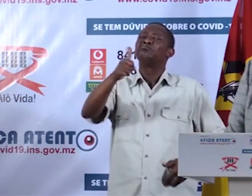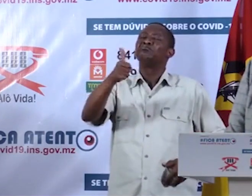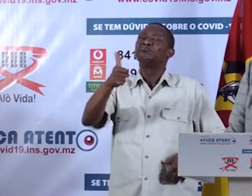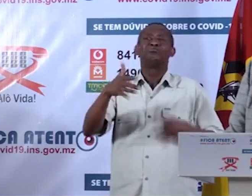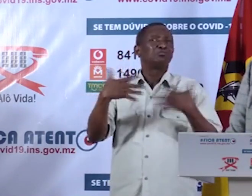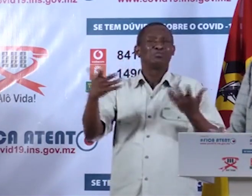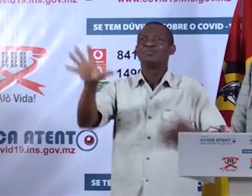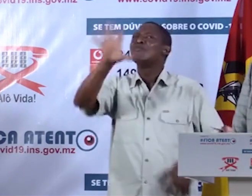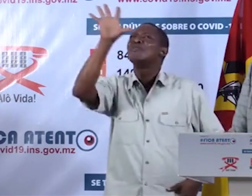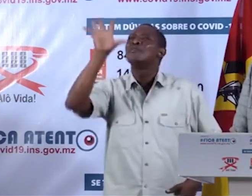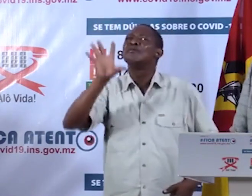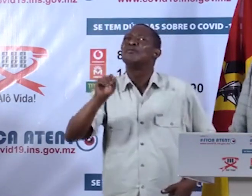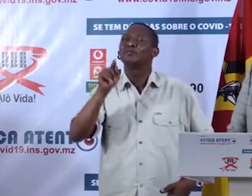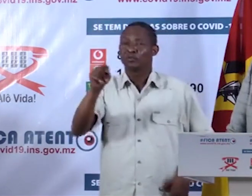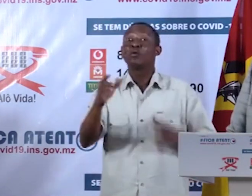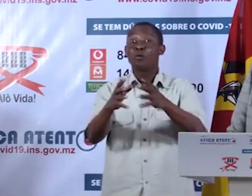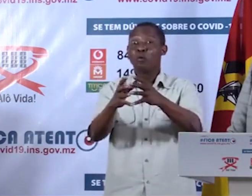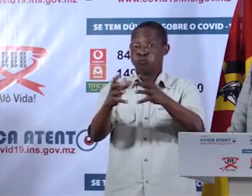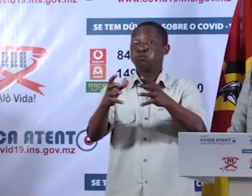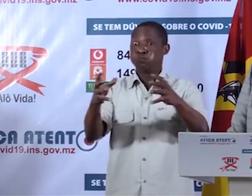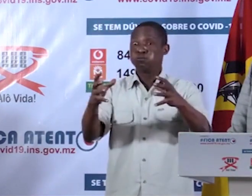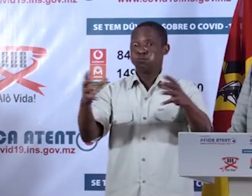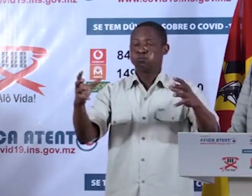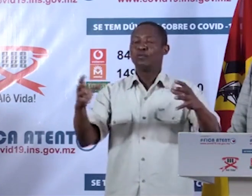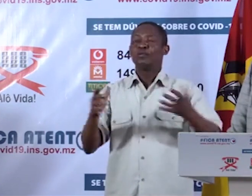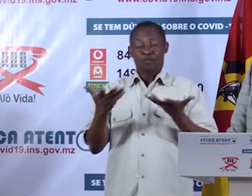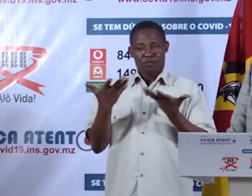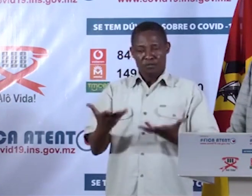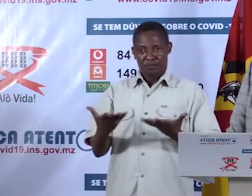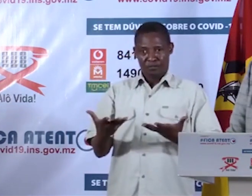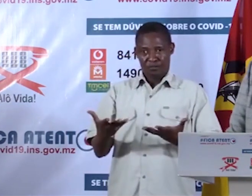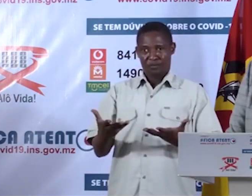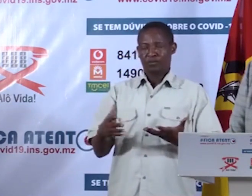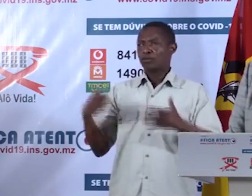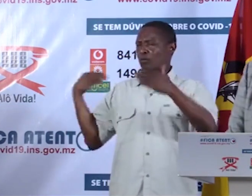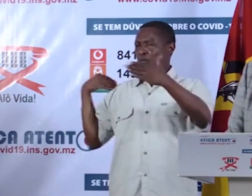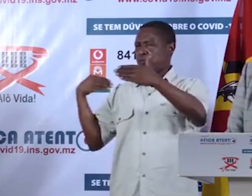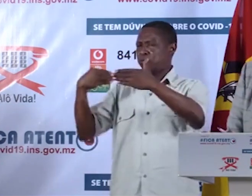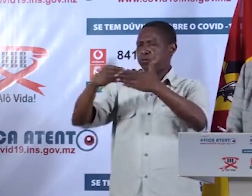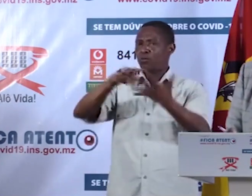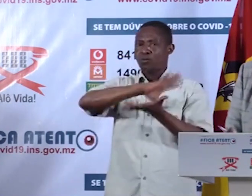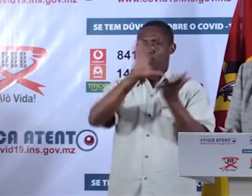prévia de Covid-19 continua a aumentar e neste momento o continente conta com um cumulativo de